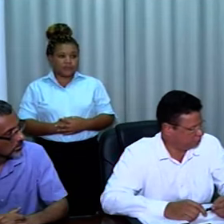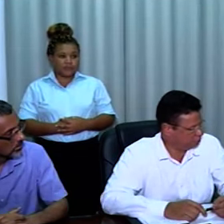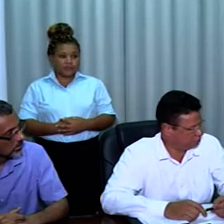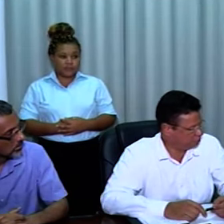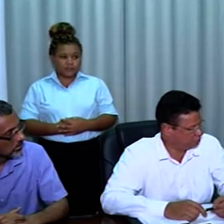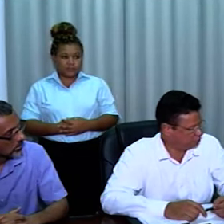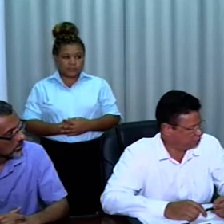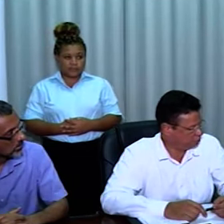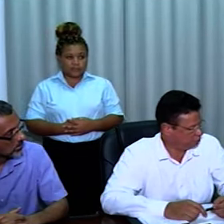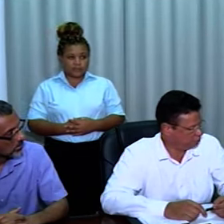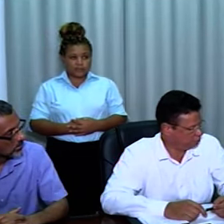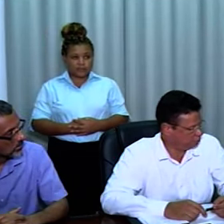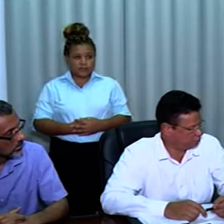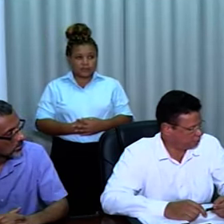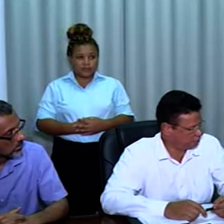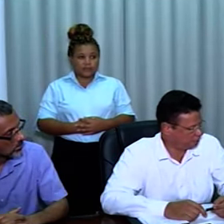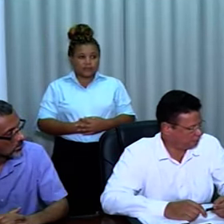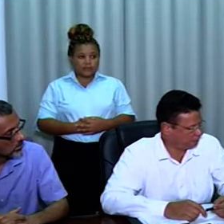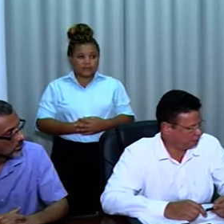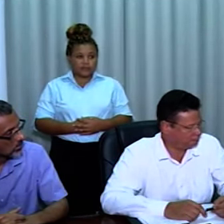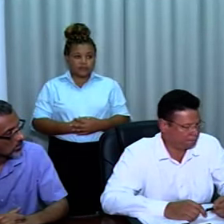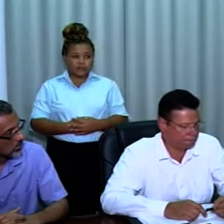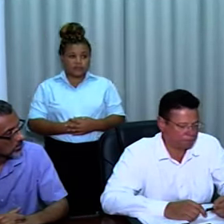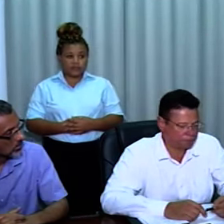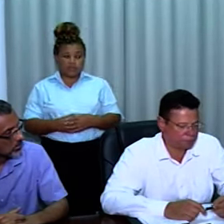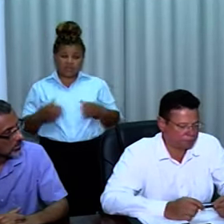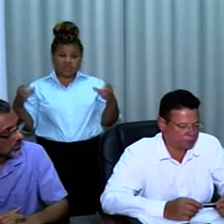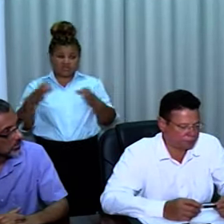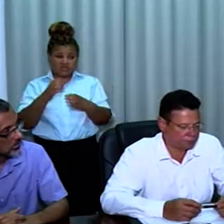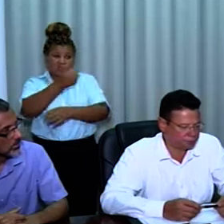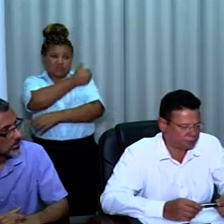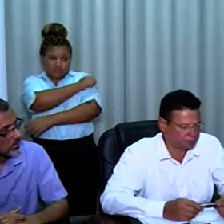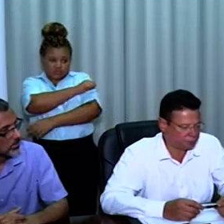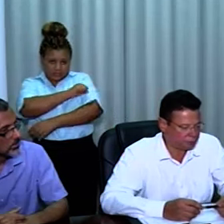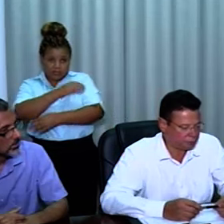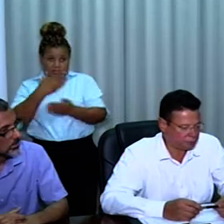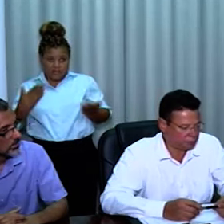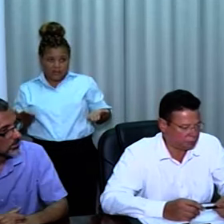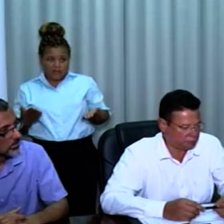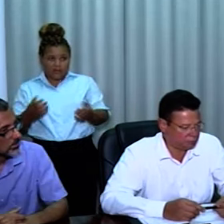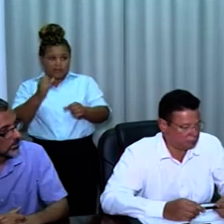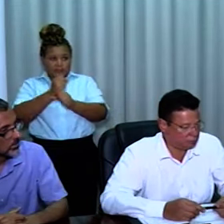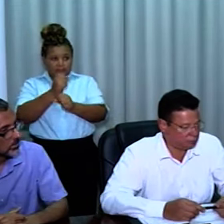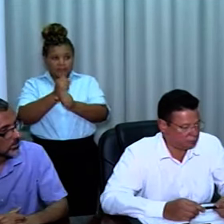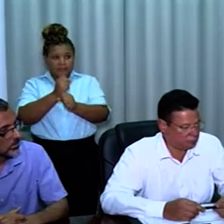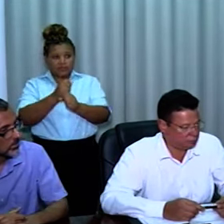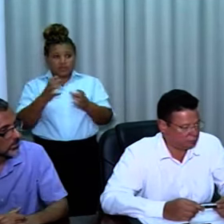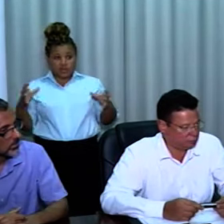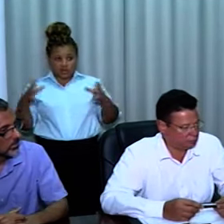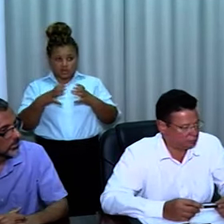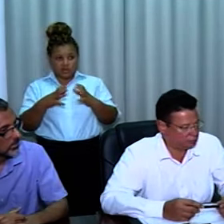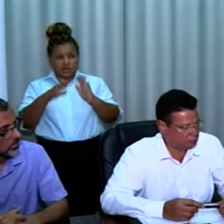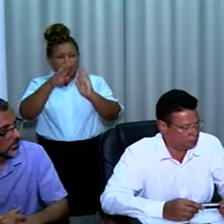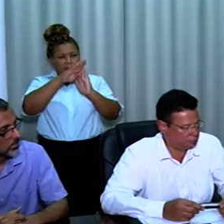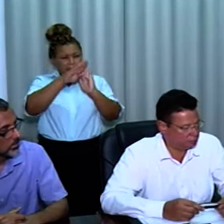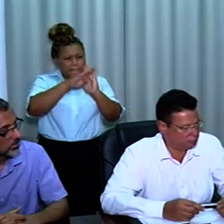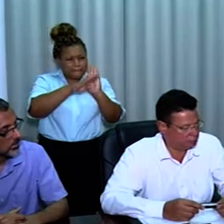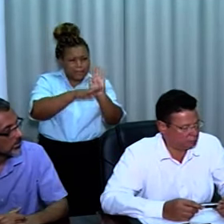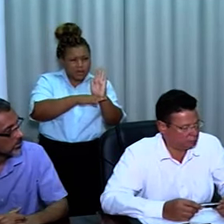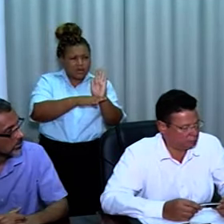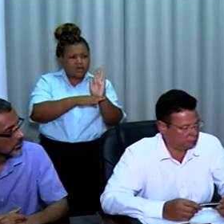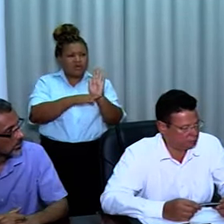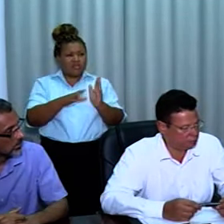pour nous activer nos plans dans le pays. Okay? Et ça, plan d'activer, et présent, nous pouvons faire les fonctionner.